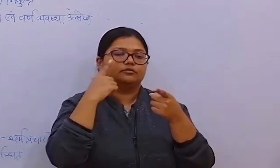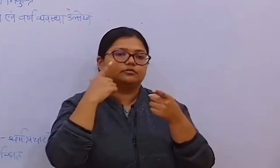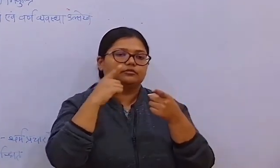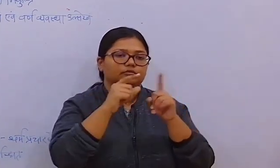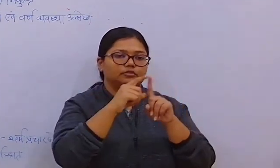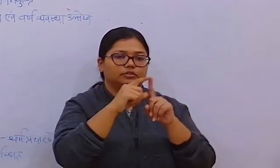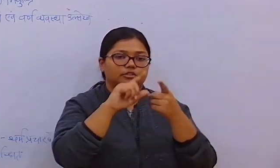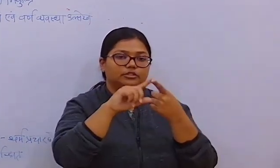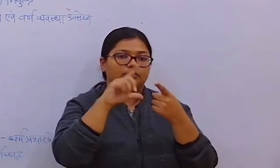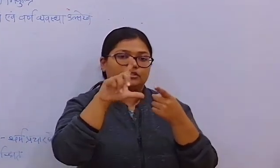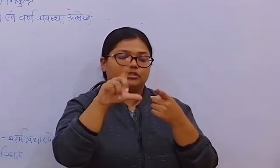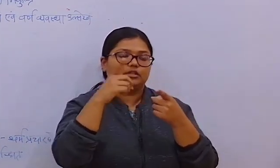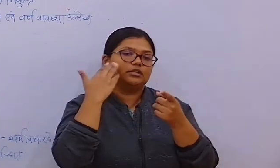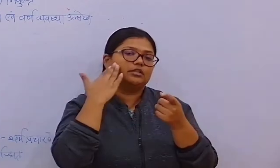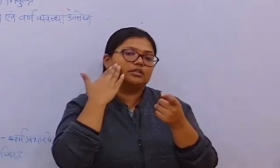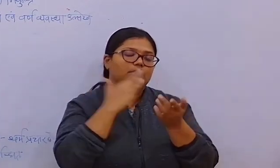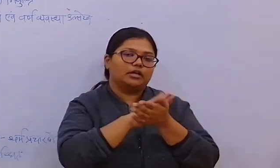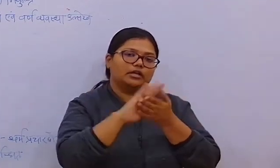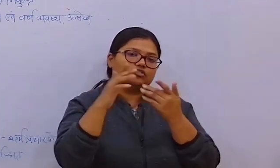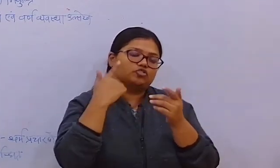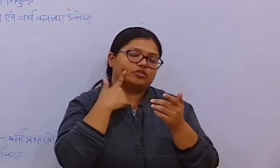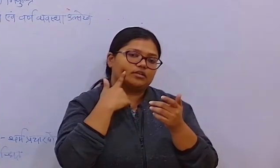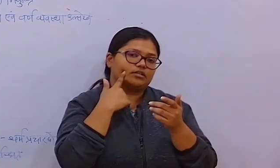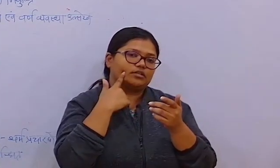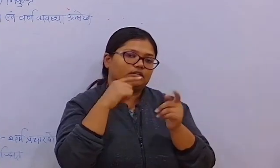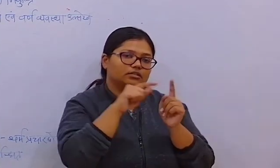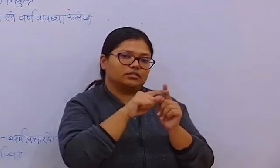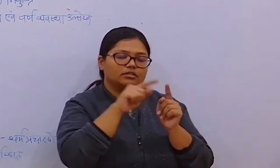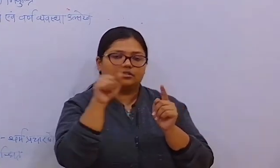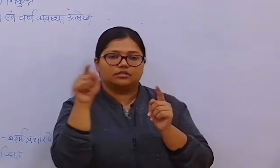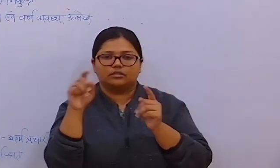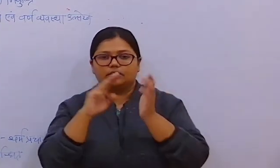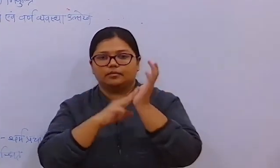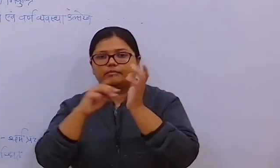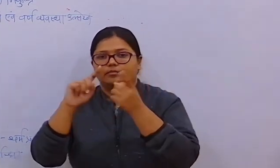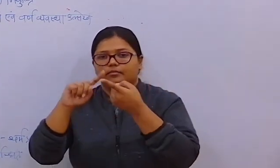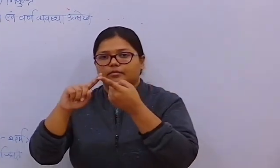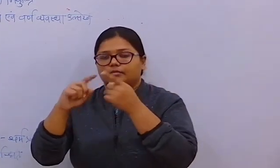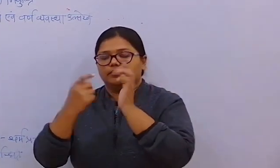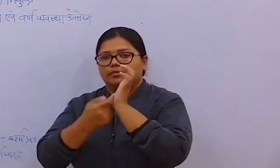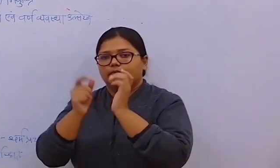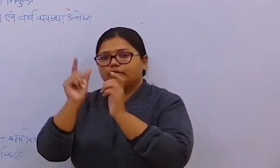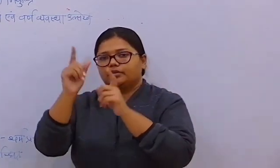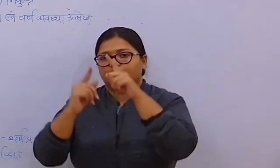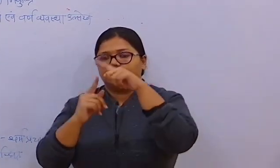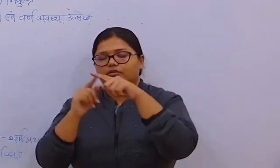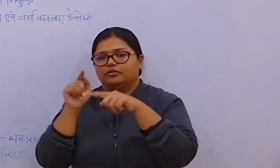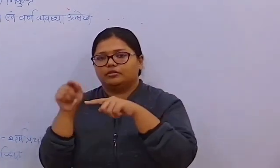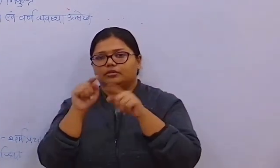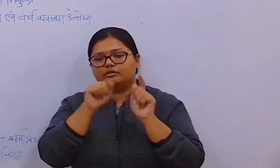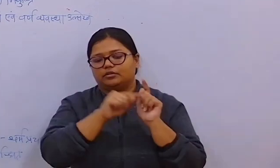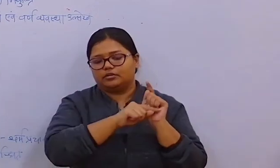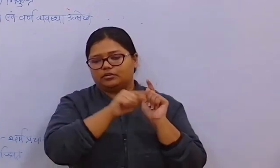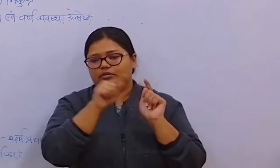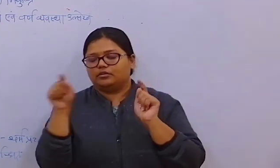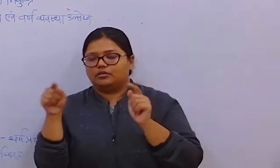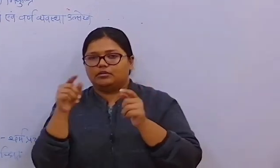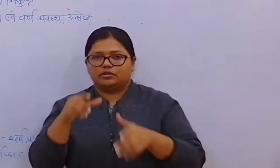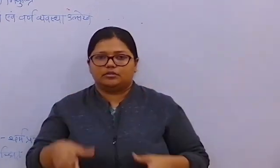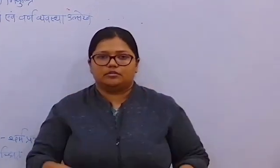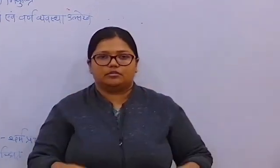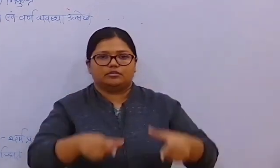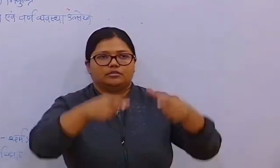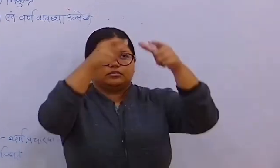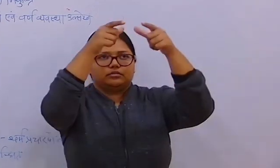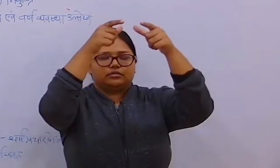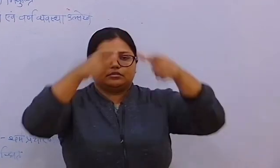मेरठ स्तंभ लेख, दिल्ली मेरठ स्तंभ लेख। अर्थात यह वाला स्तंभ लेख भी कहां